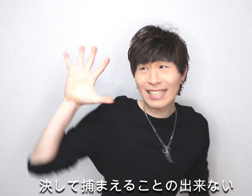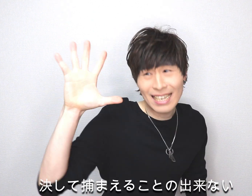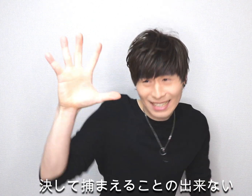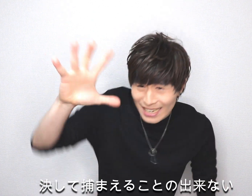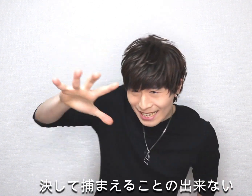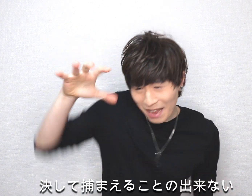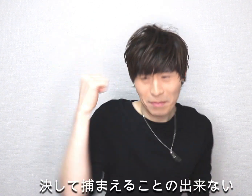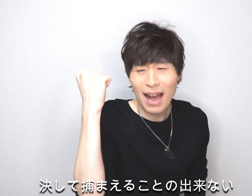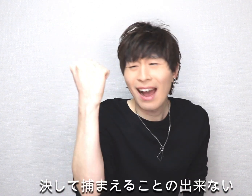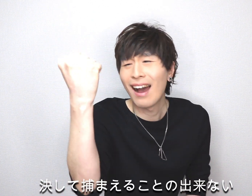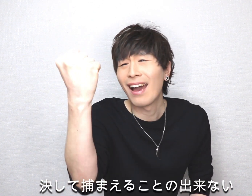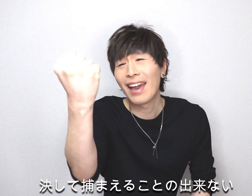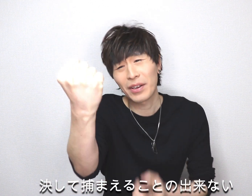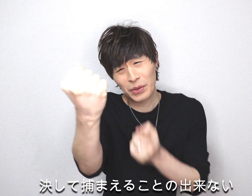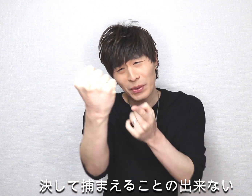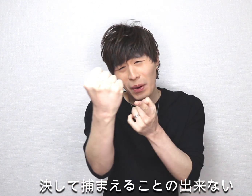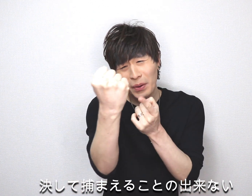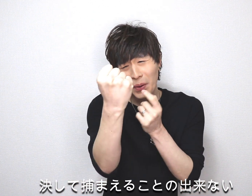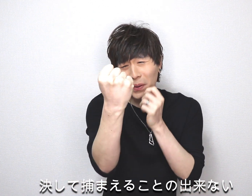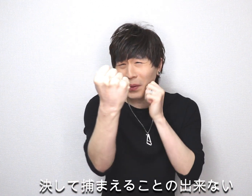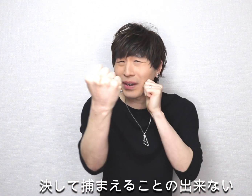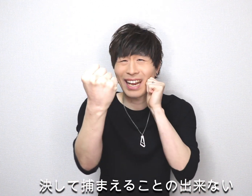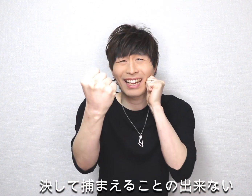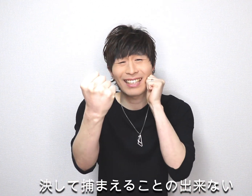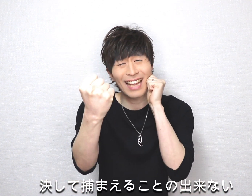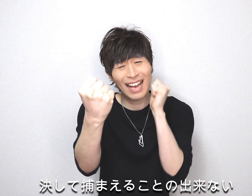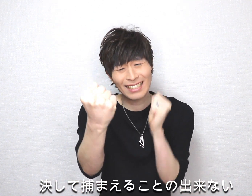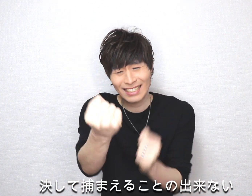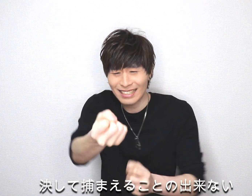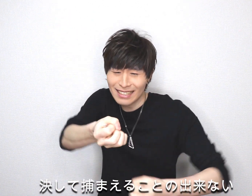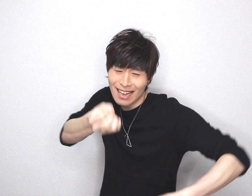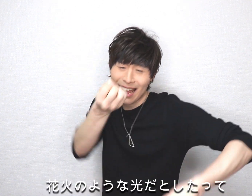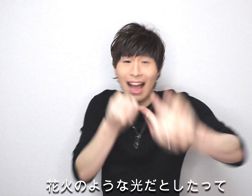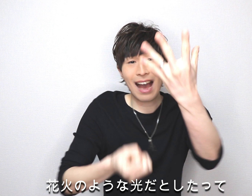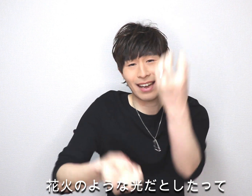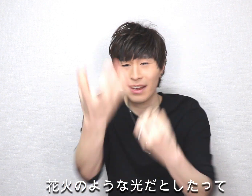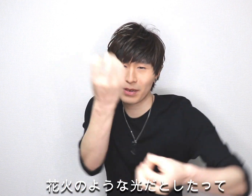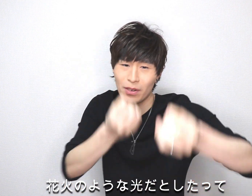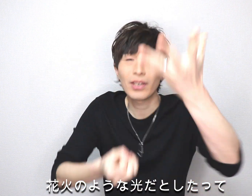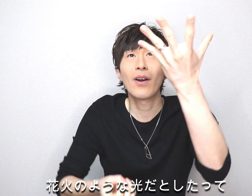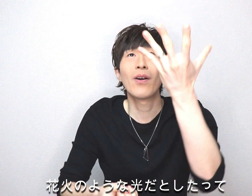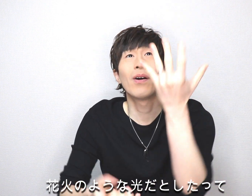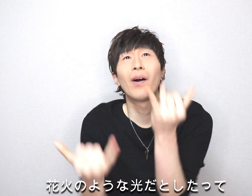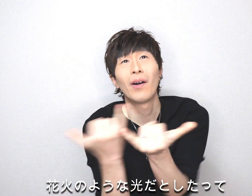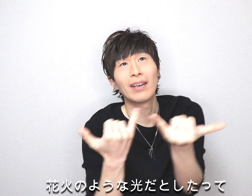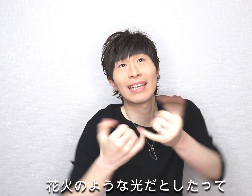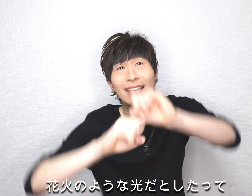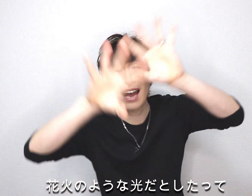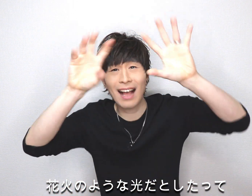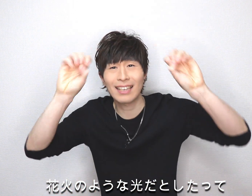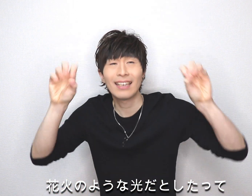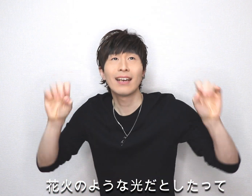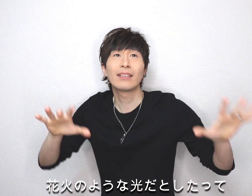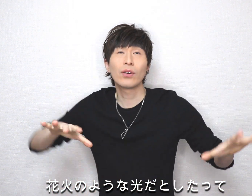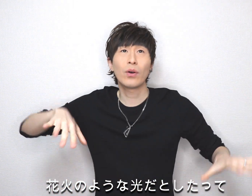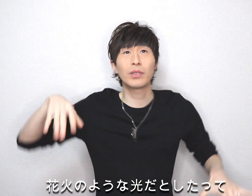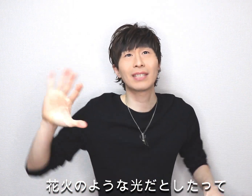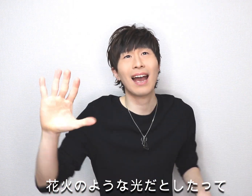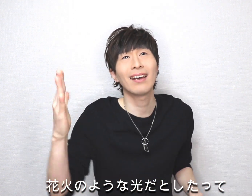決して捕まえることのできない花火のような光だとしたって